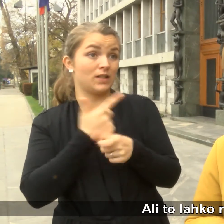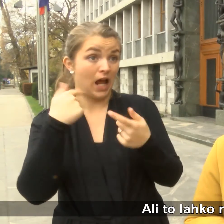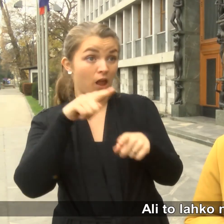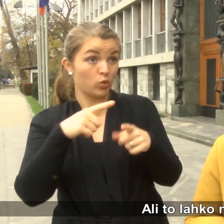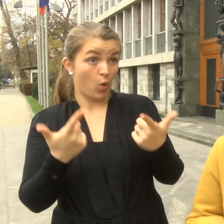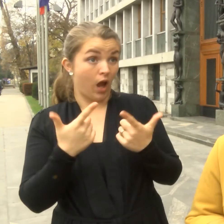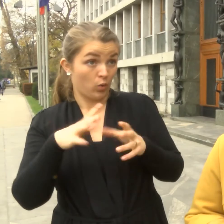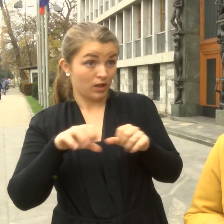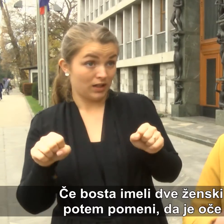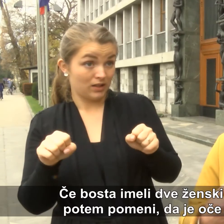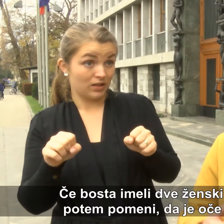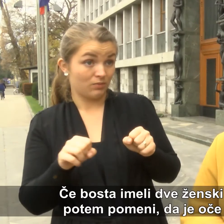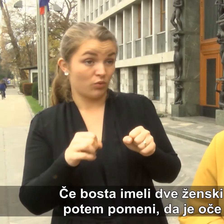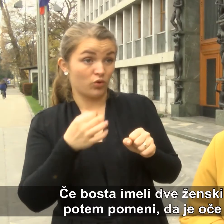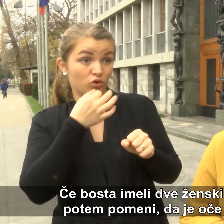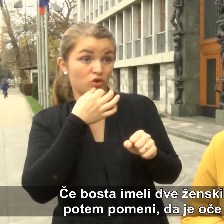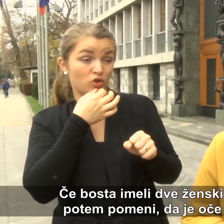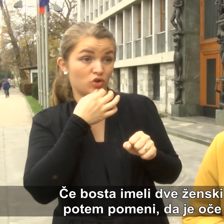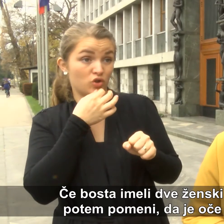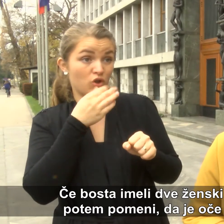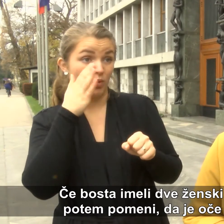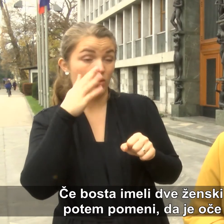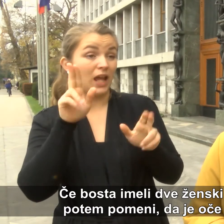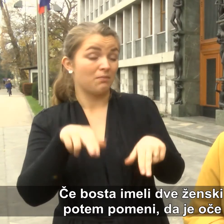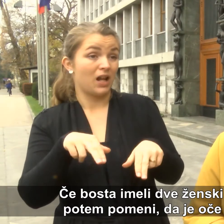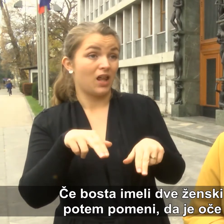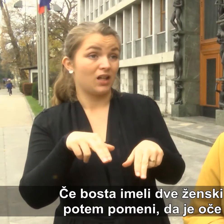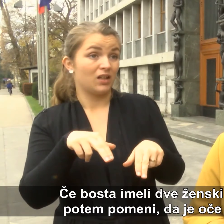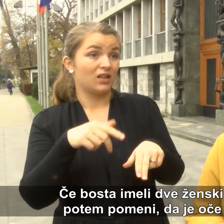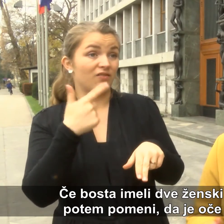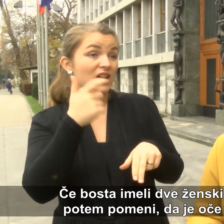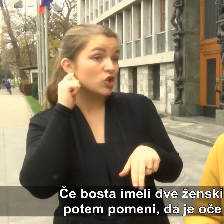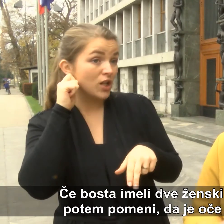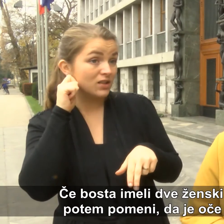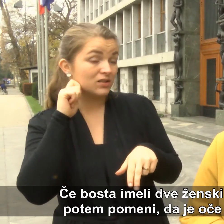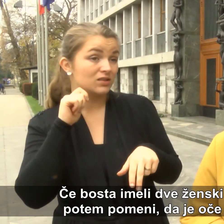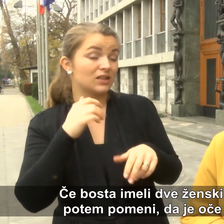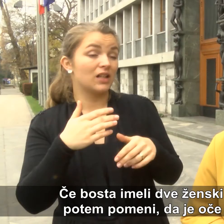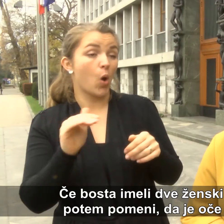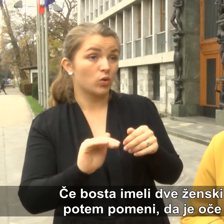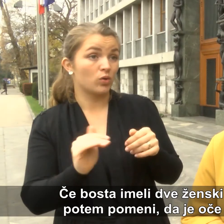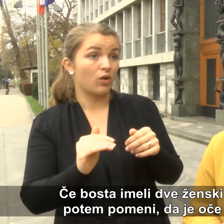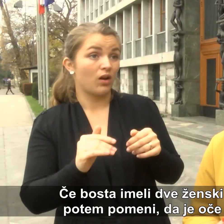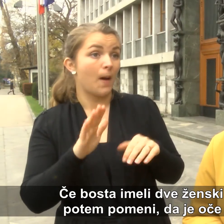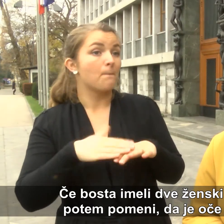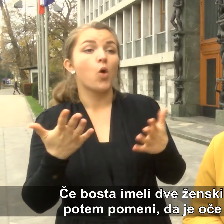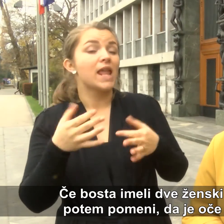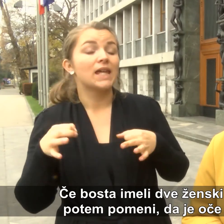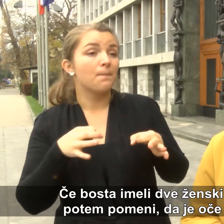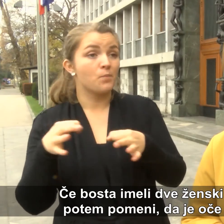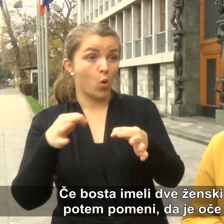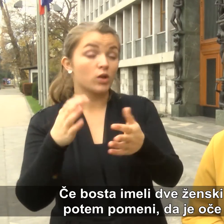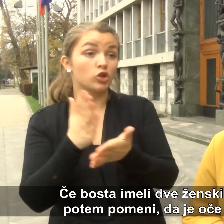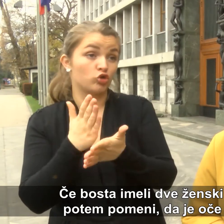Če bosta imeli dve ženski otroka po neki poti že, potem